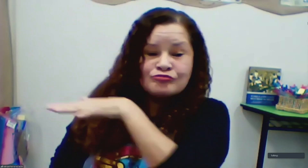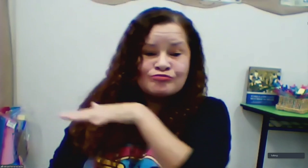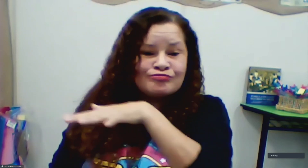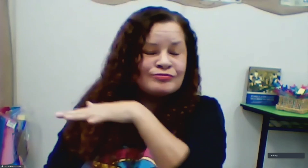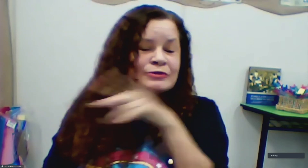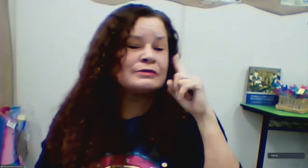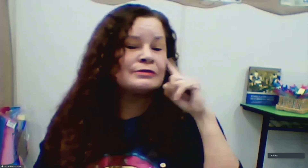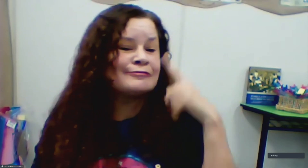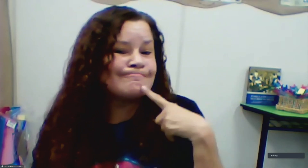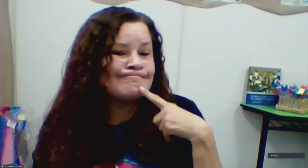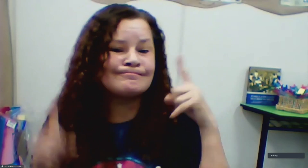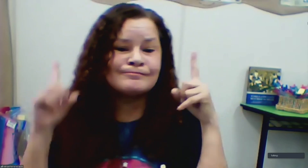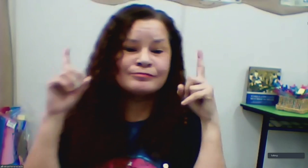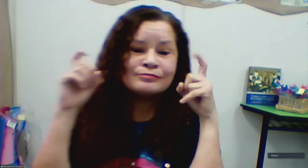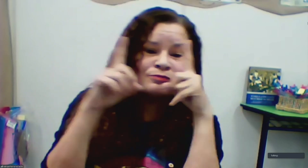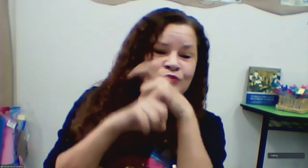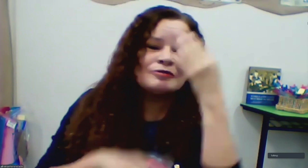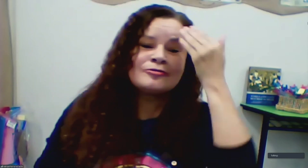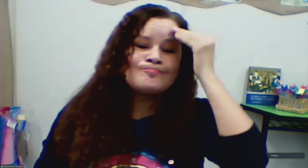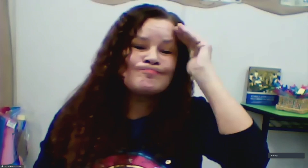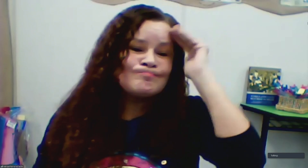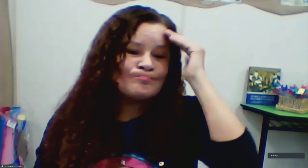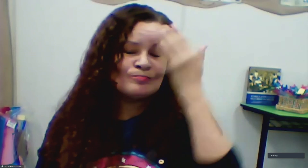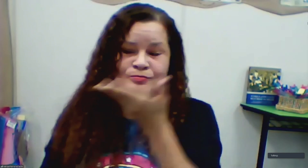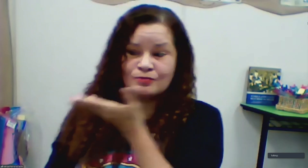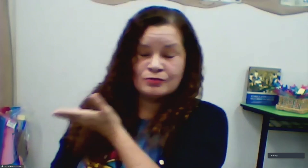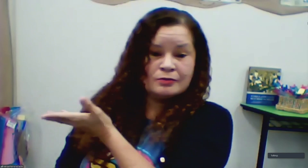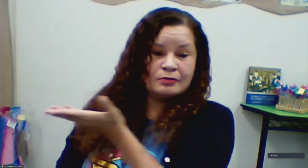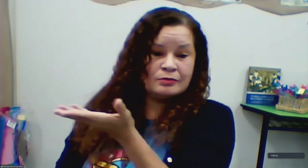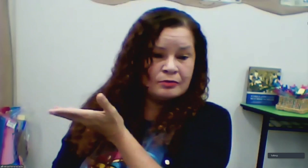difícil. Então eu falei, bom, eu vou ajudar como pedagoga.